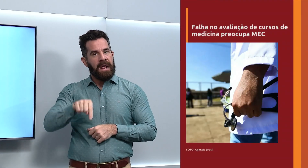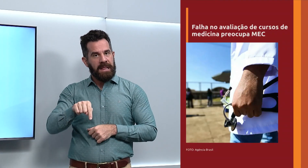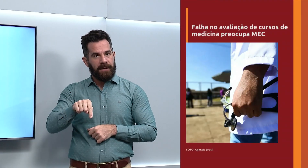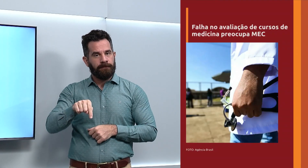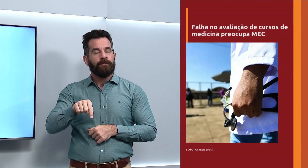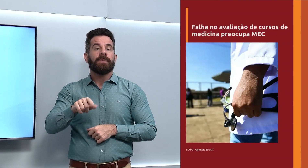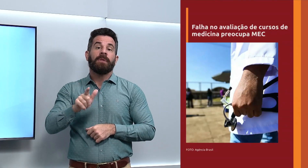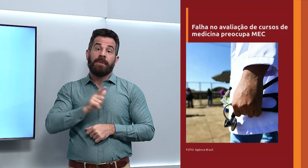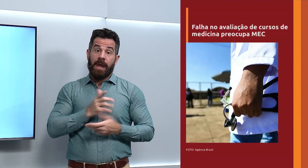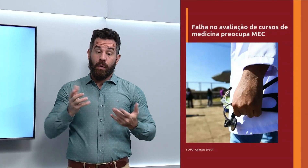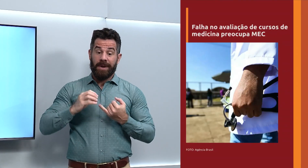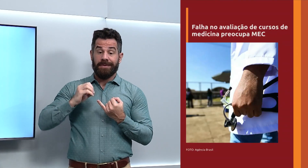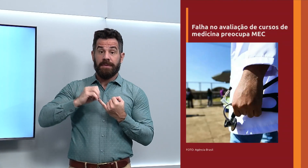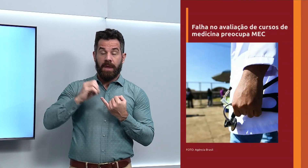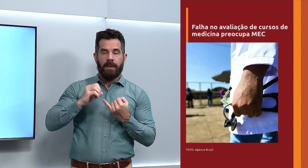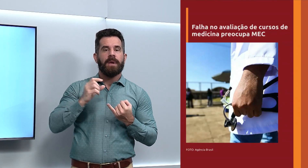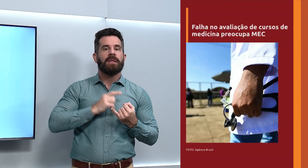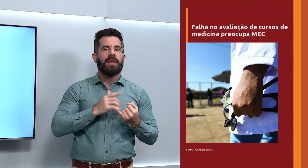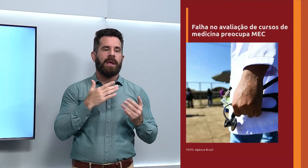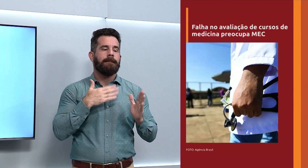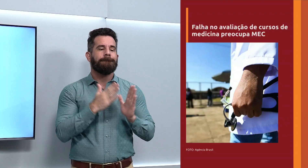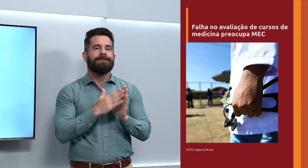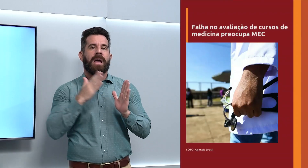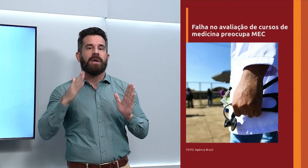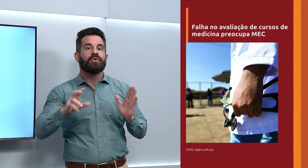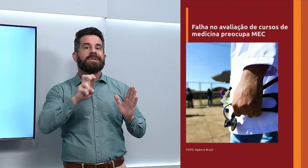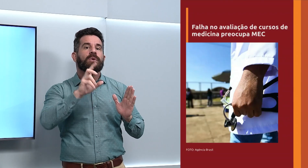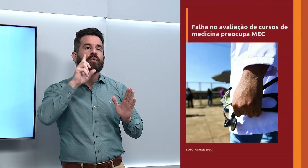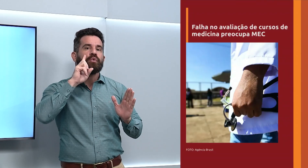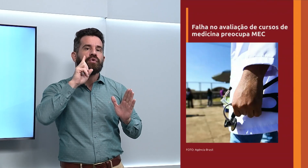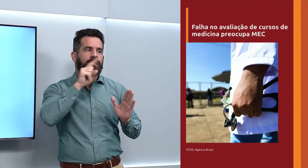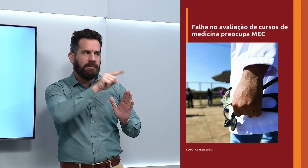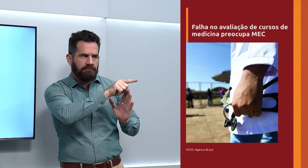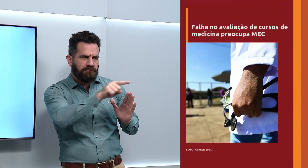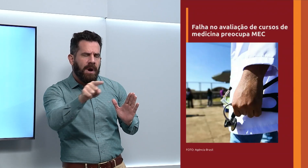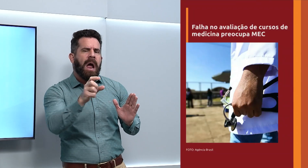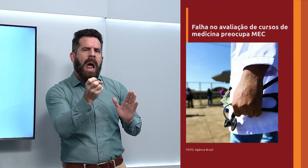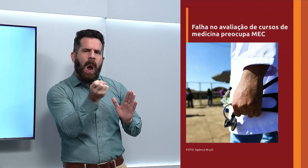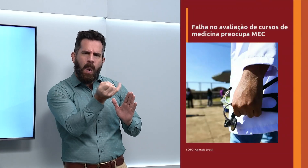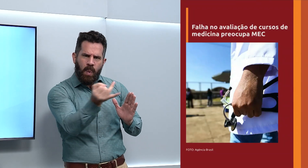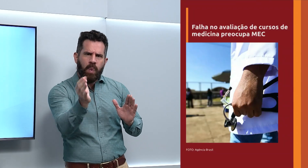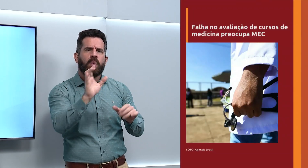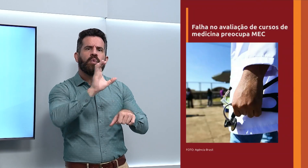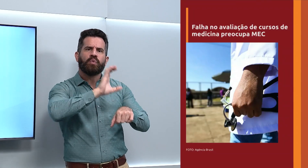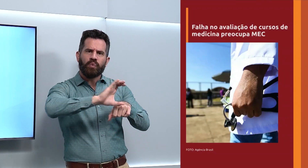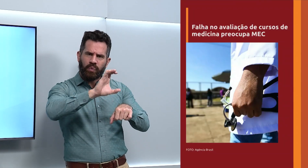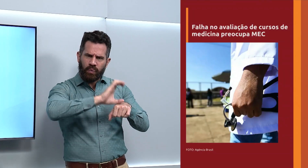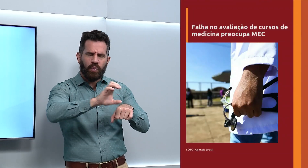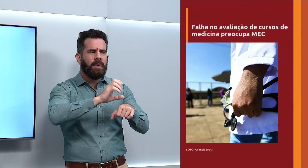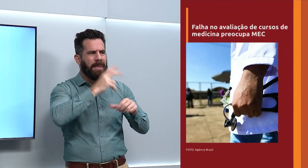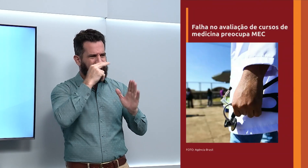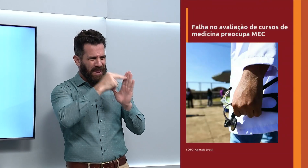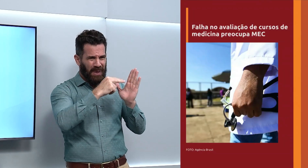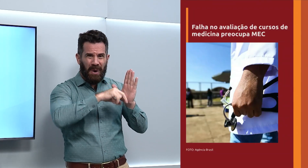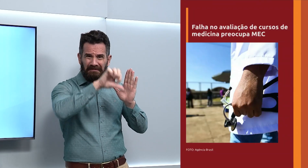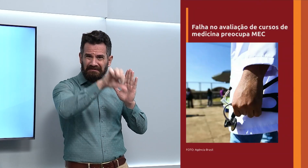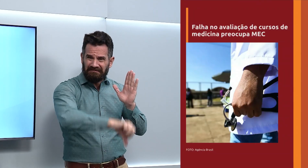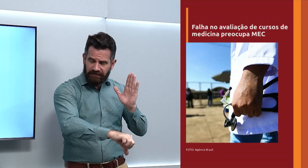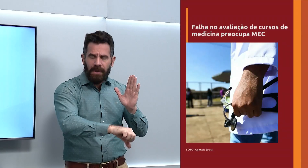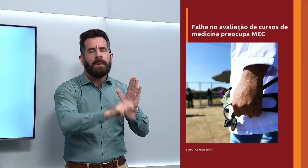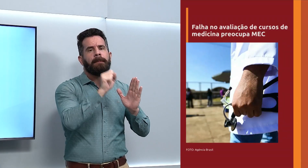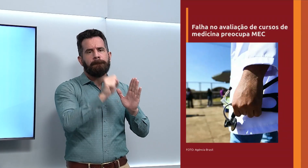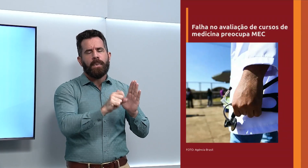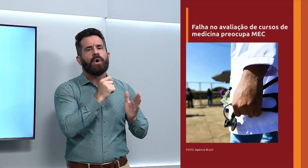para recursos das instituições. Cursos com desempenho baixo podem sofrer sanções, como redução